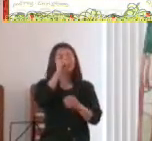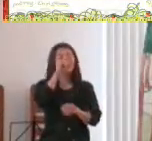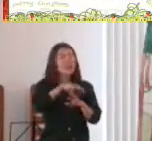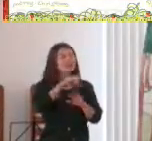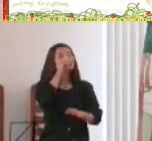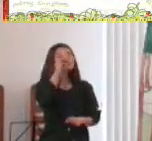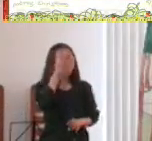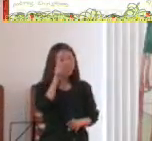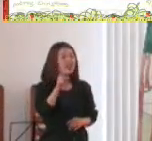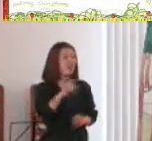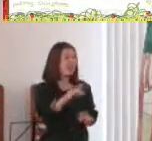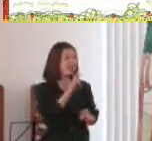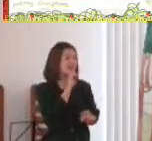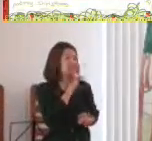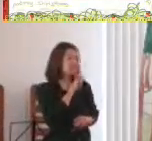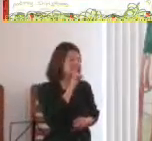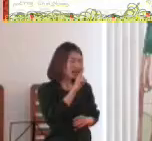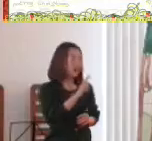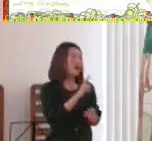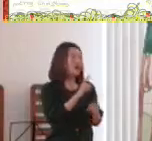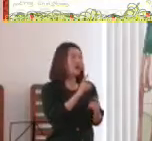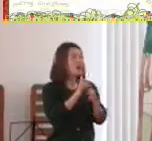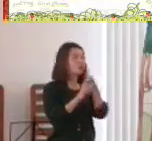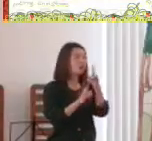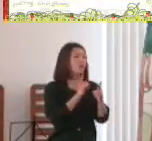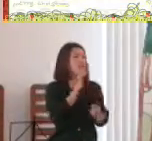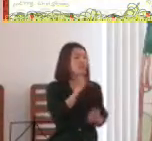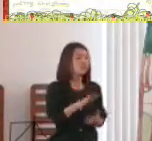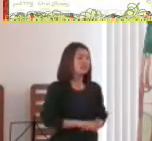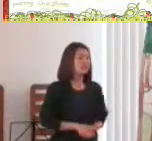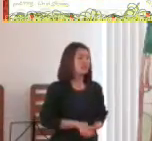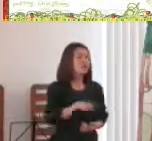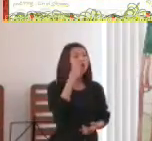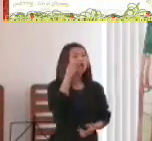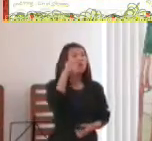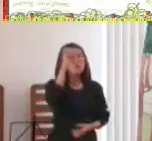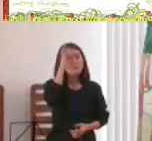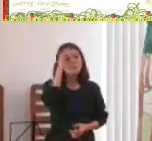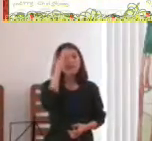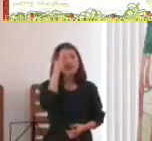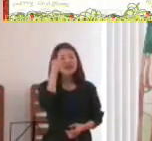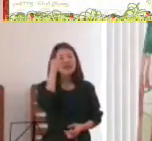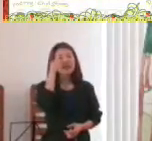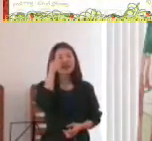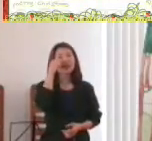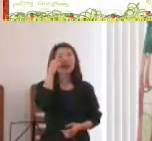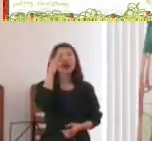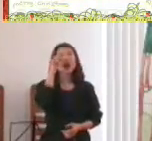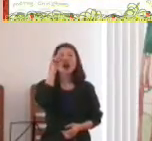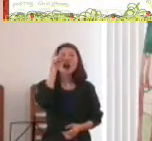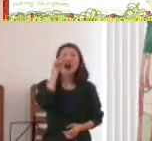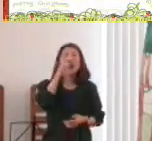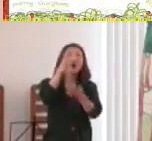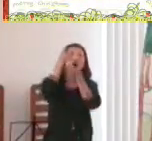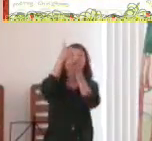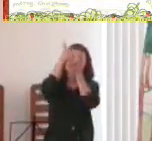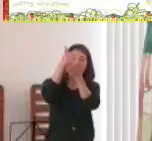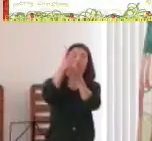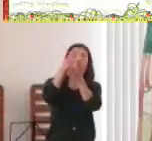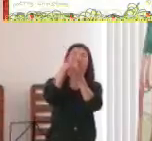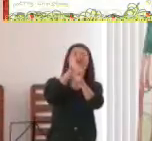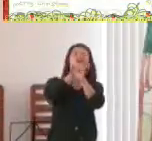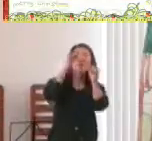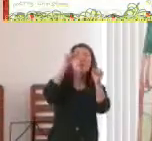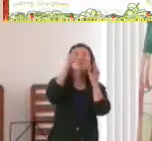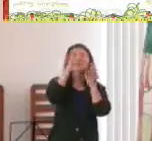たの救いを見たからでした。この目であなたの救いを見たから、もうこれで安心して死ね